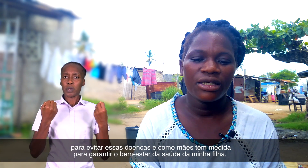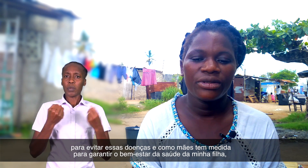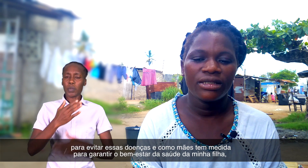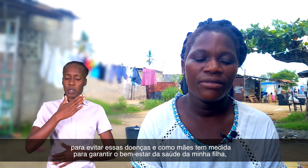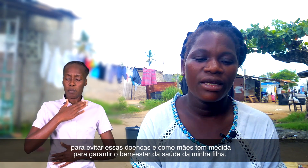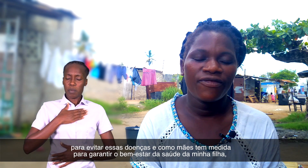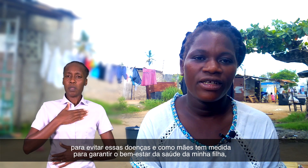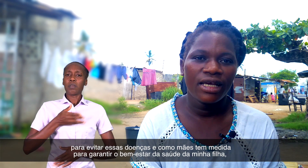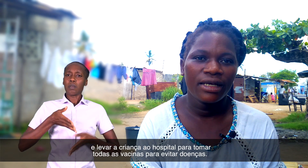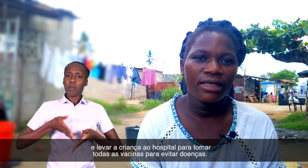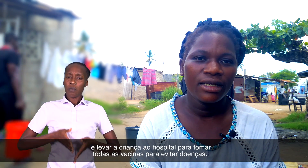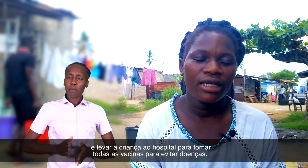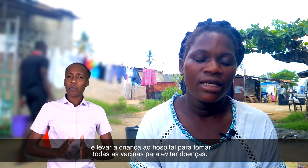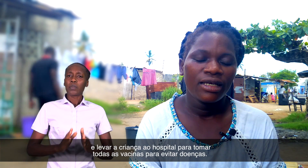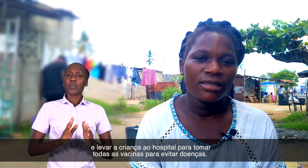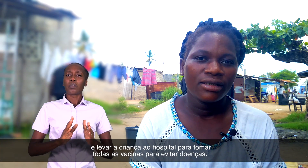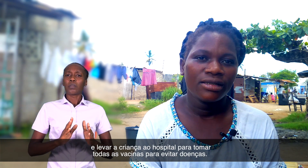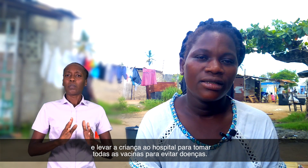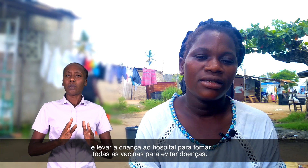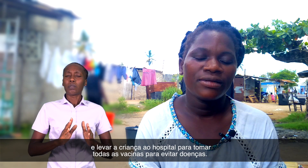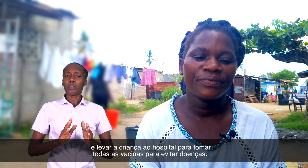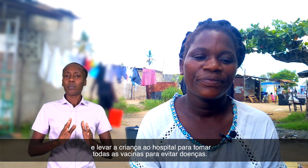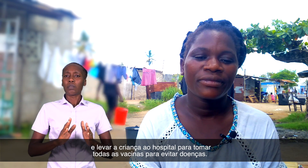da saúde da minha filha,